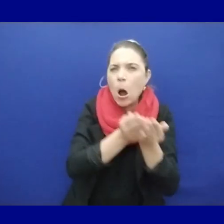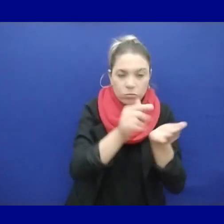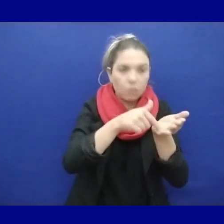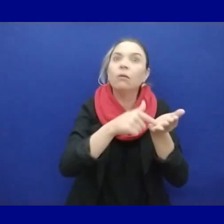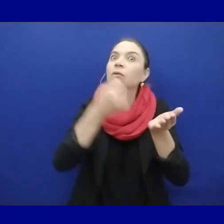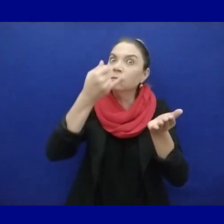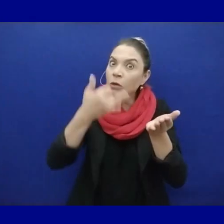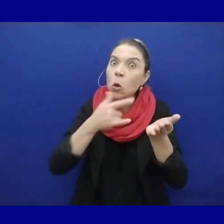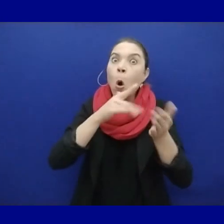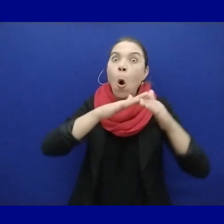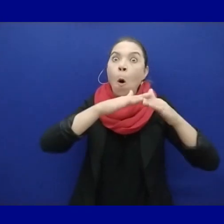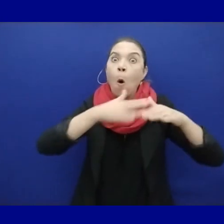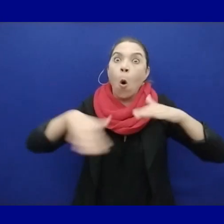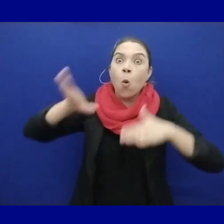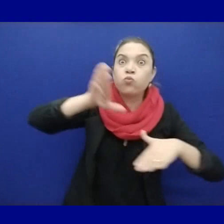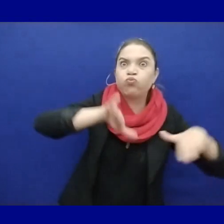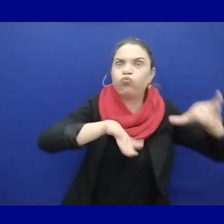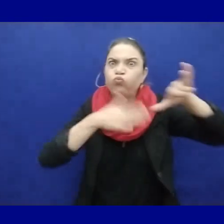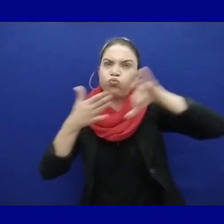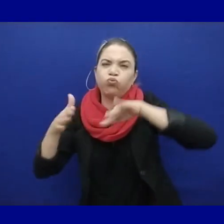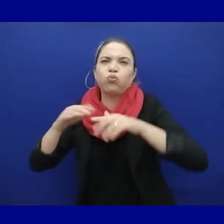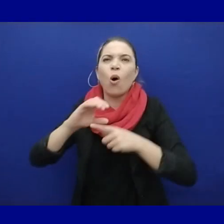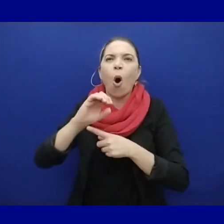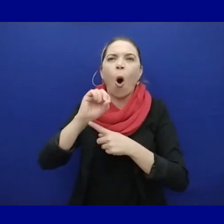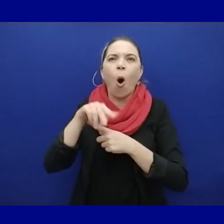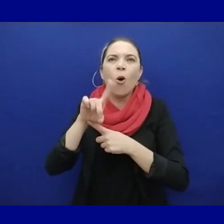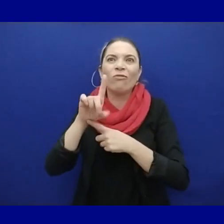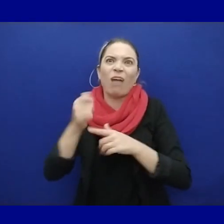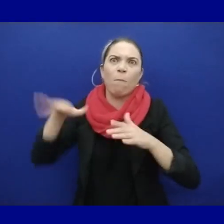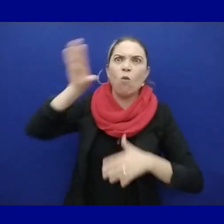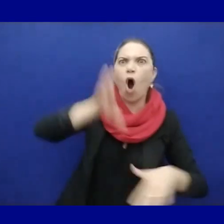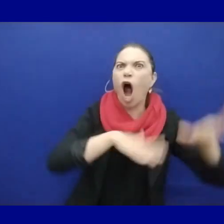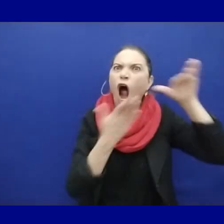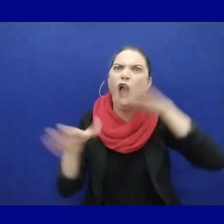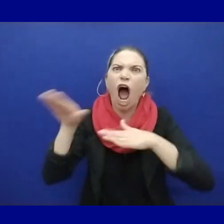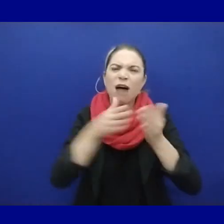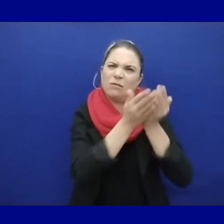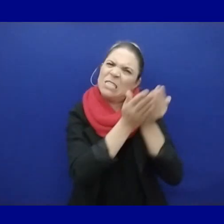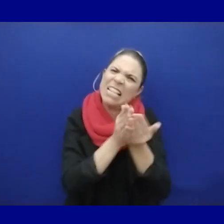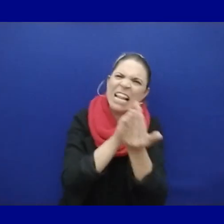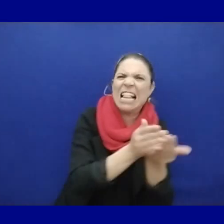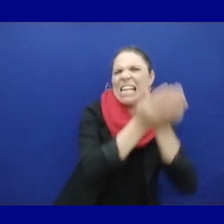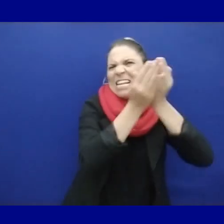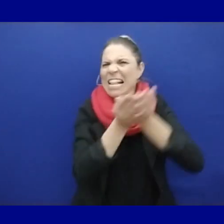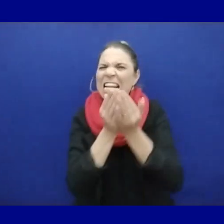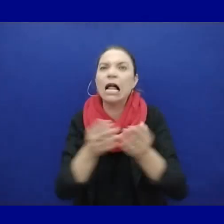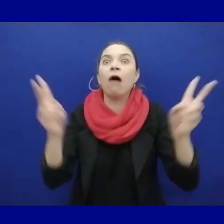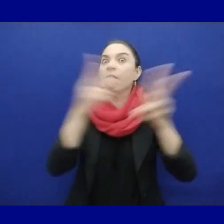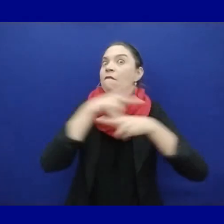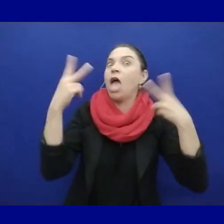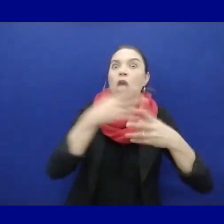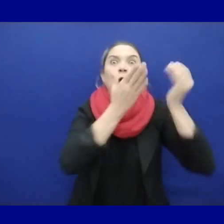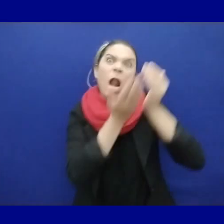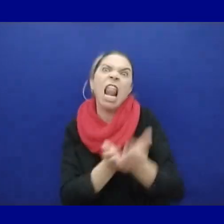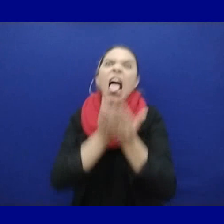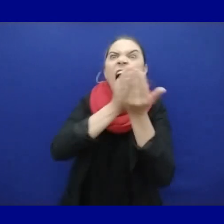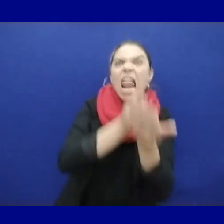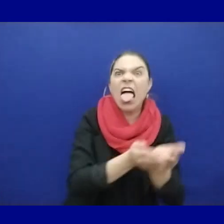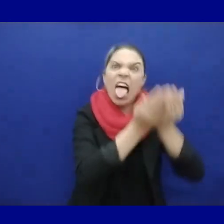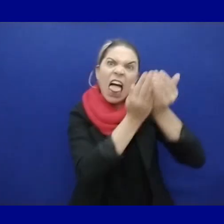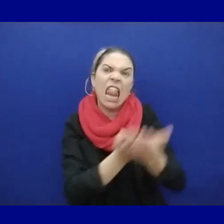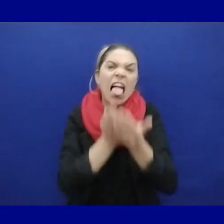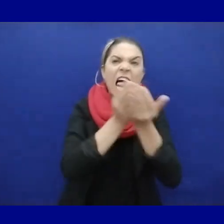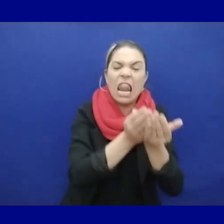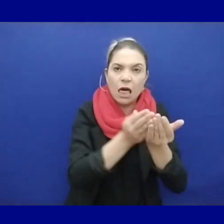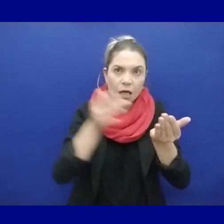sendo açoitado pelas ondas e o vento era contrário. Quando Jesus vai andando por sobre